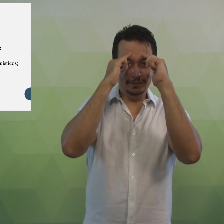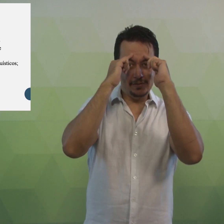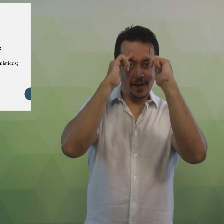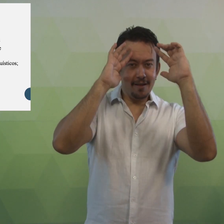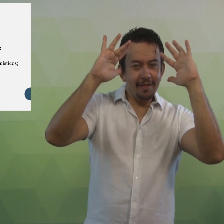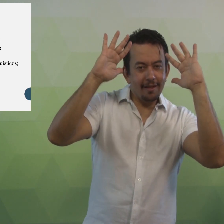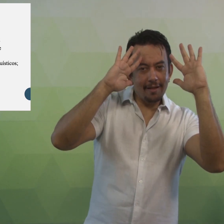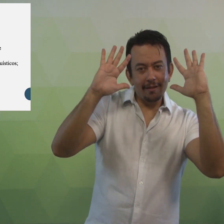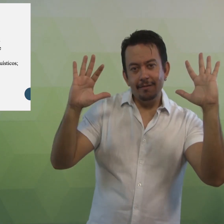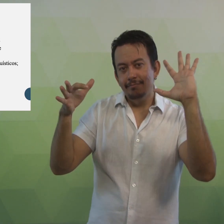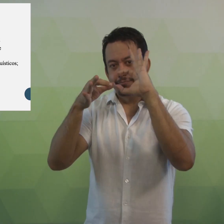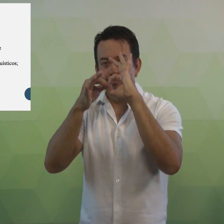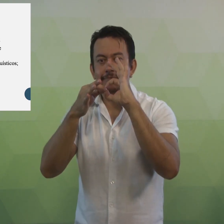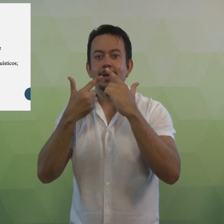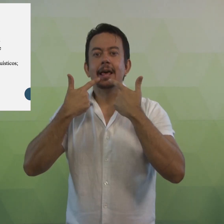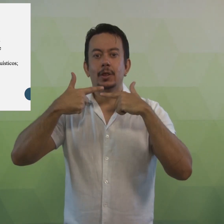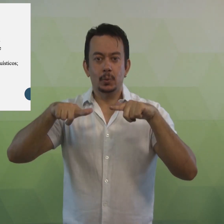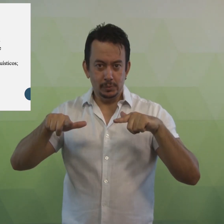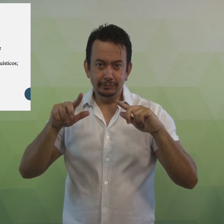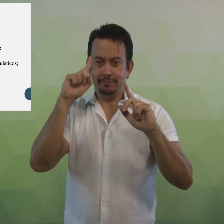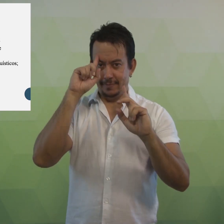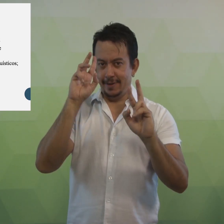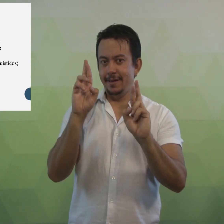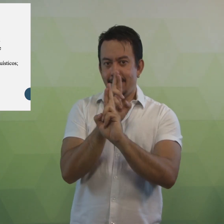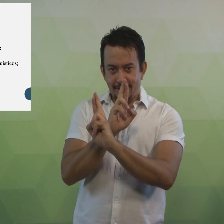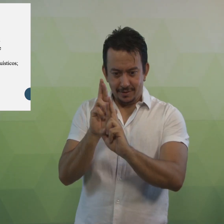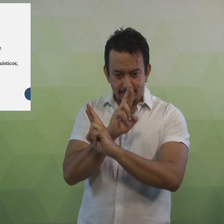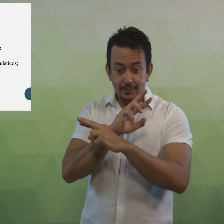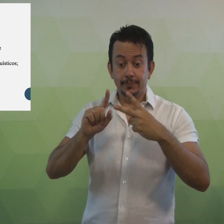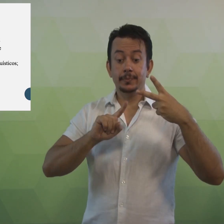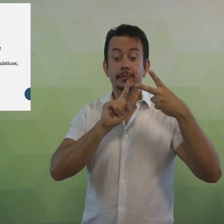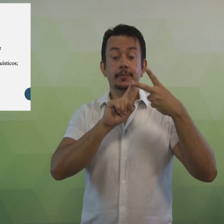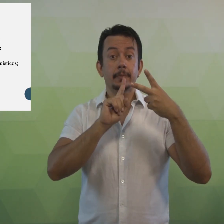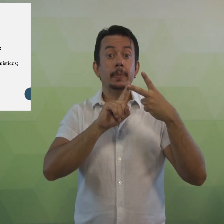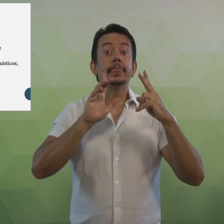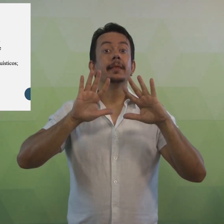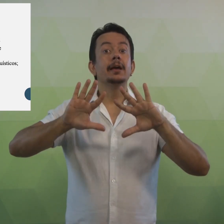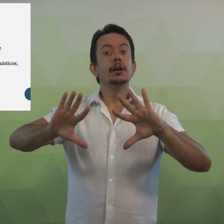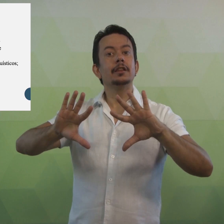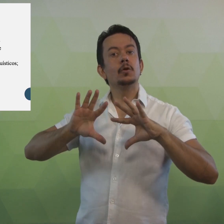para vocês. Então, o primeiro é a relação entre o pensamento e a linguagem.